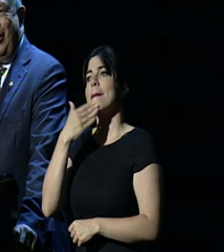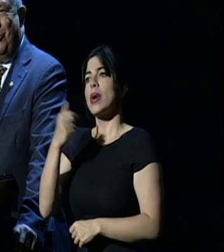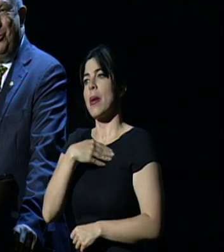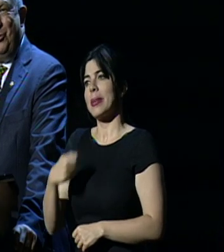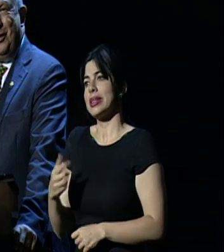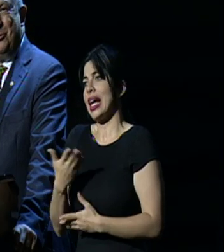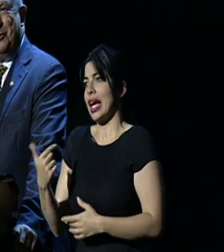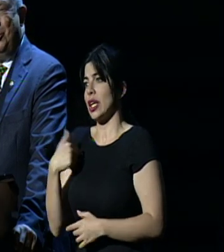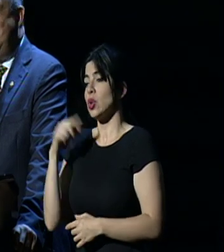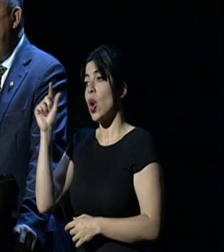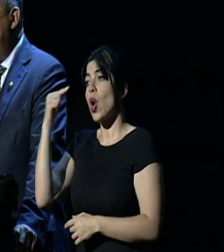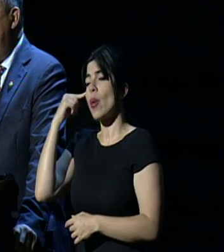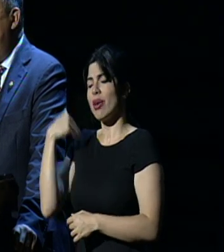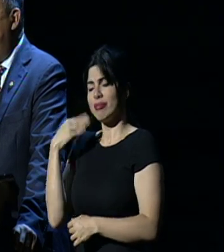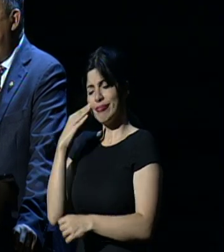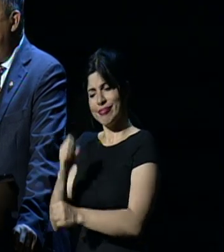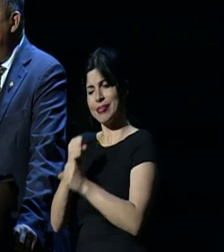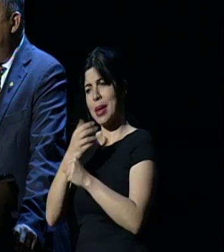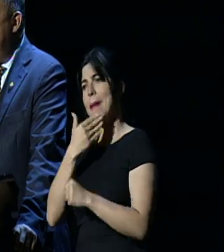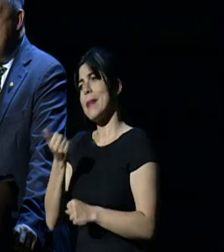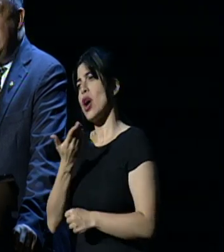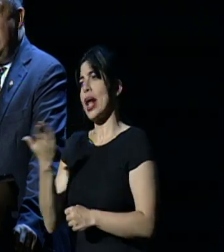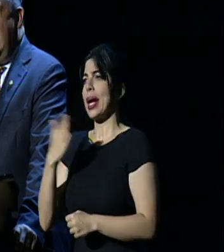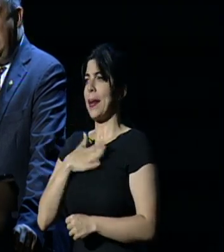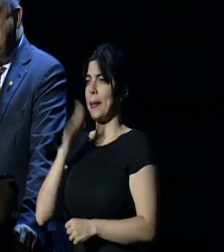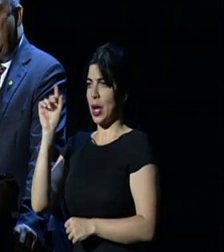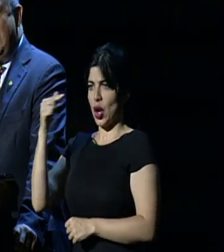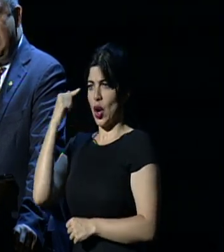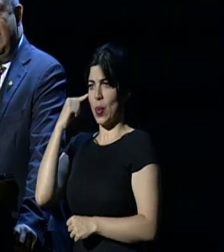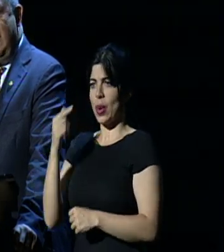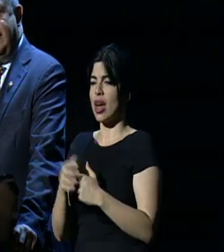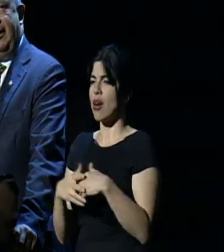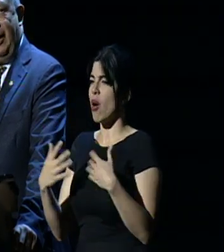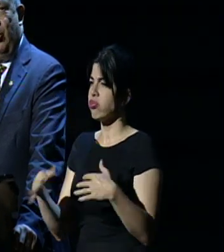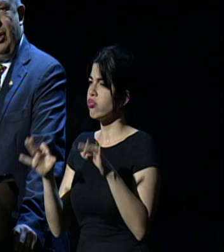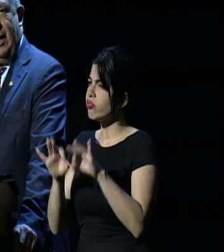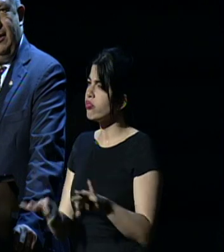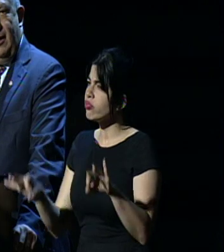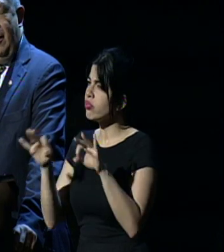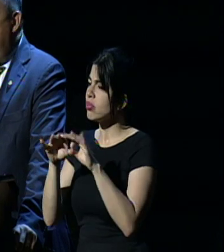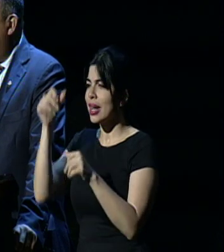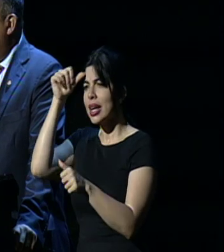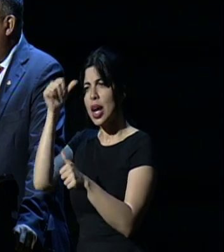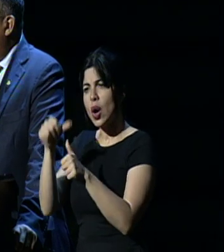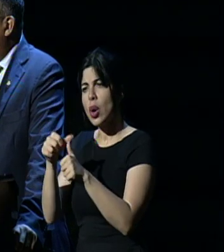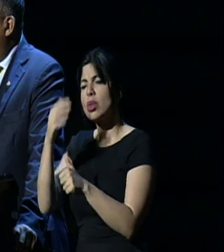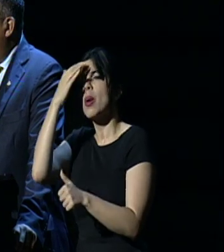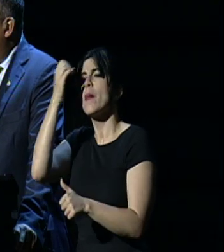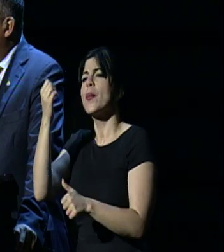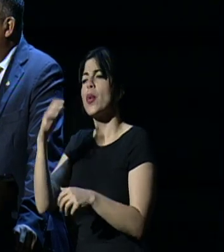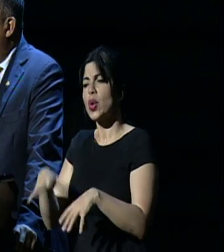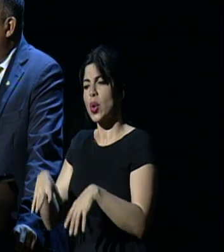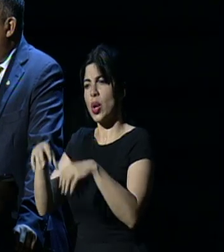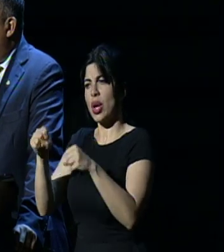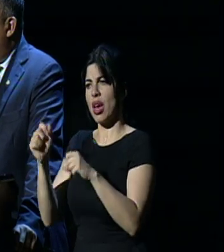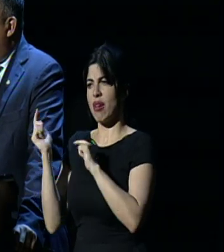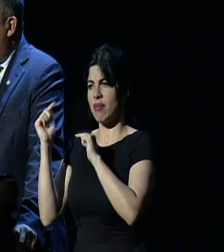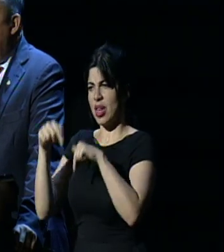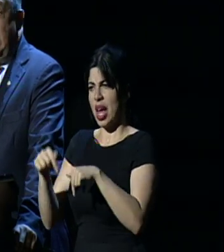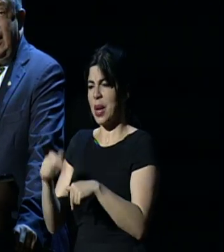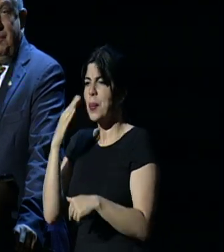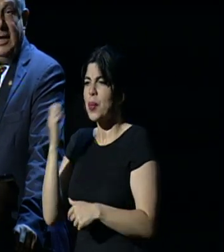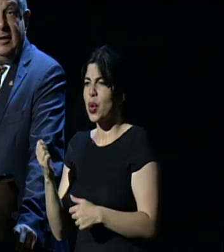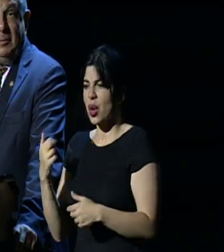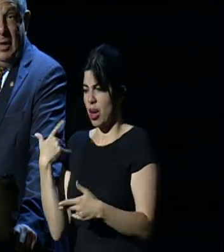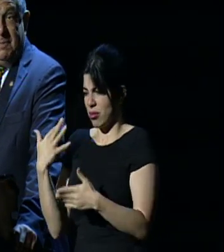yo y en un gobierno que estoy seguro será mejor que el mío, qué importante es recordar por qué llegamos aquí.